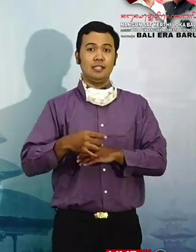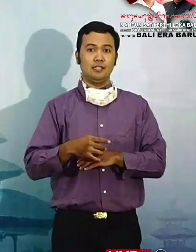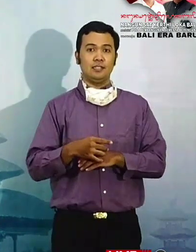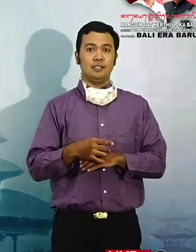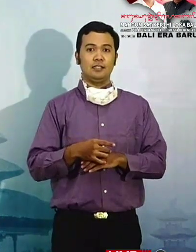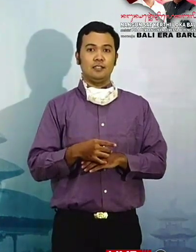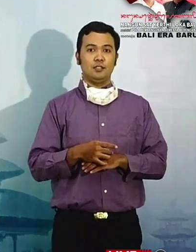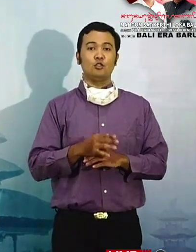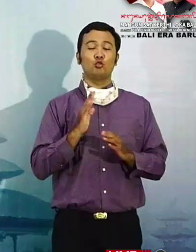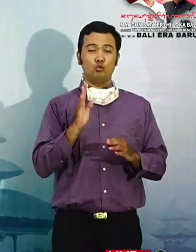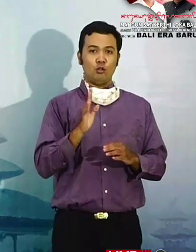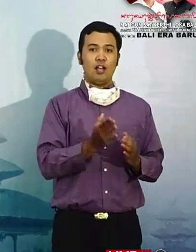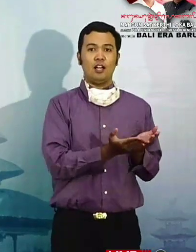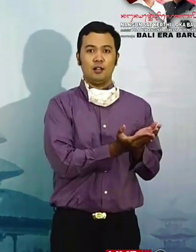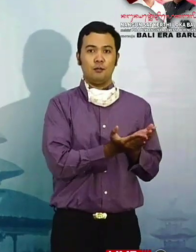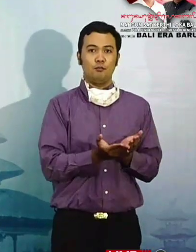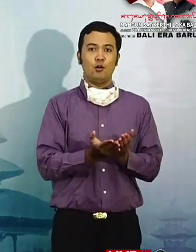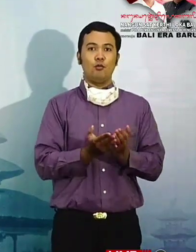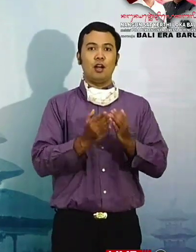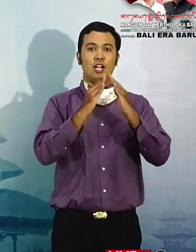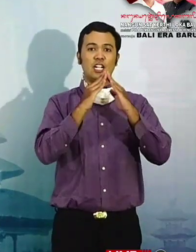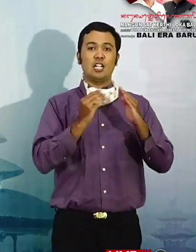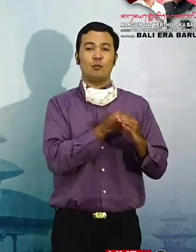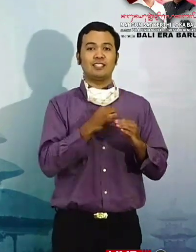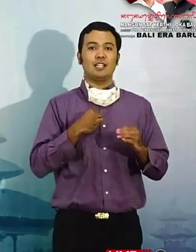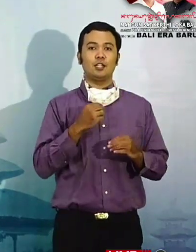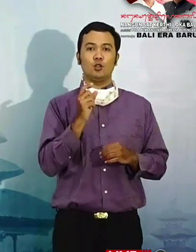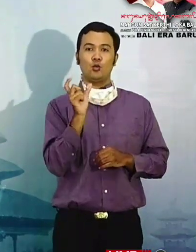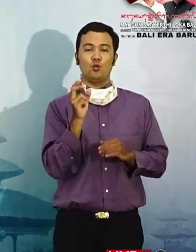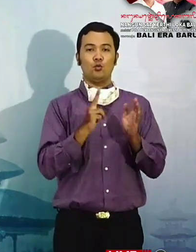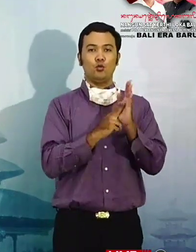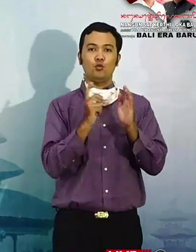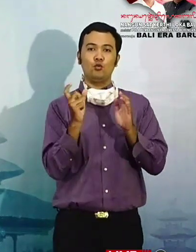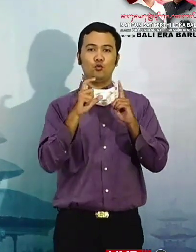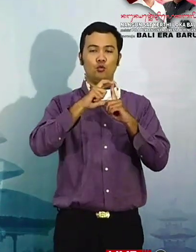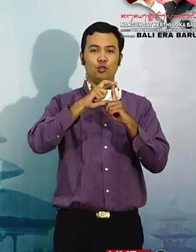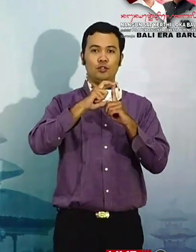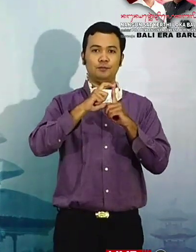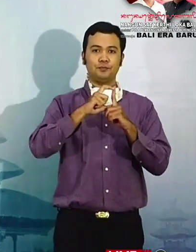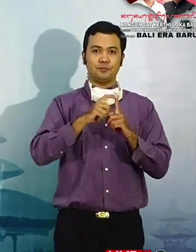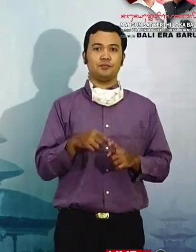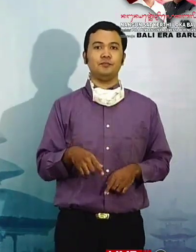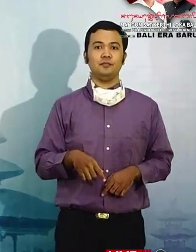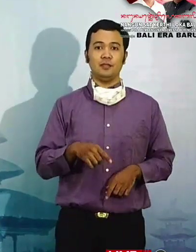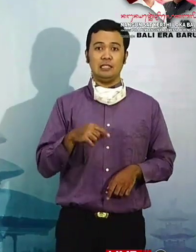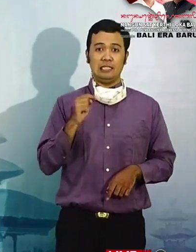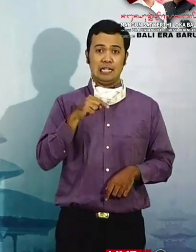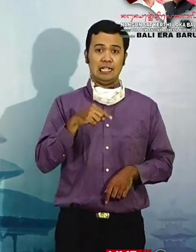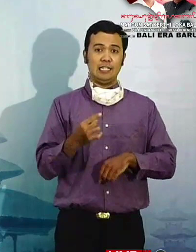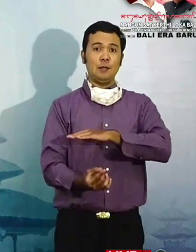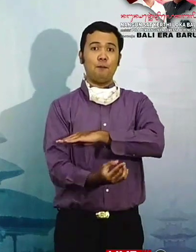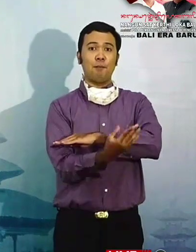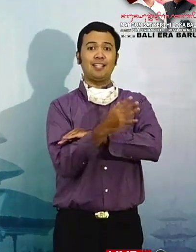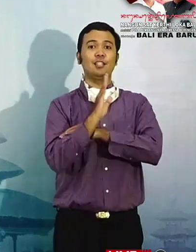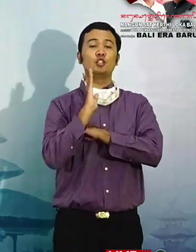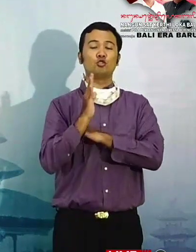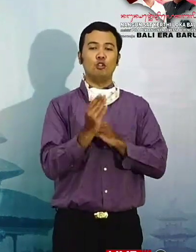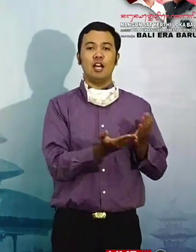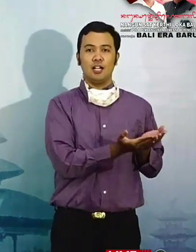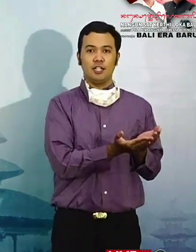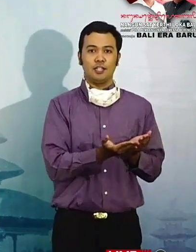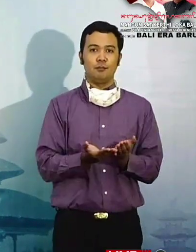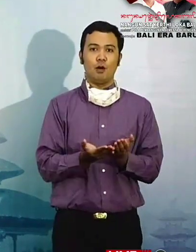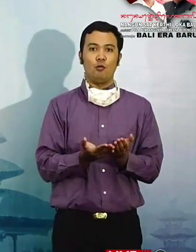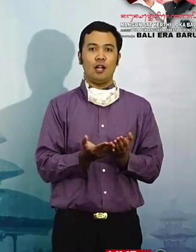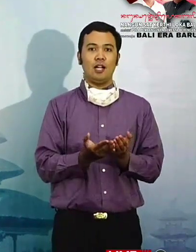paginya segera dibawa ke Rumah Sakit Unut. Tadi pagi saya pantau sudah dibawa ke Rumah Sakit